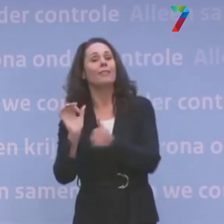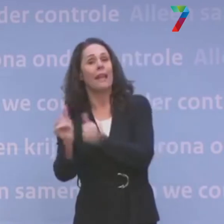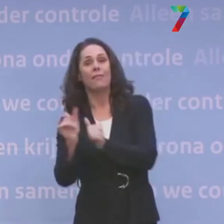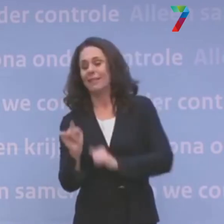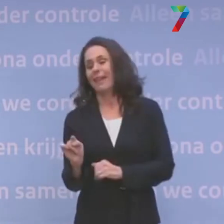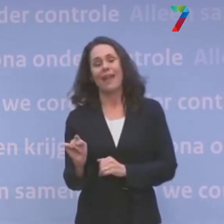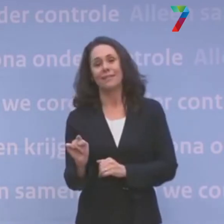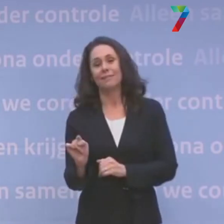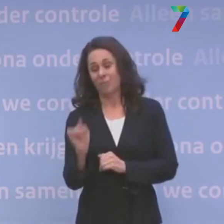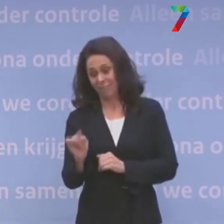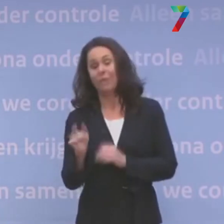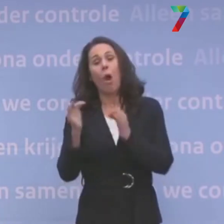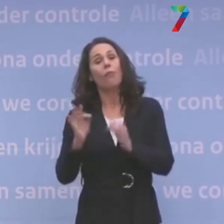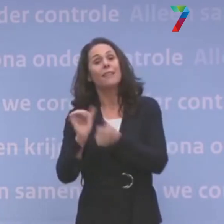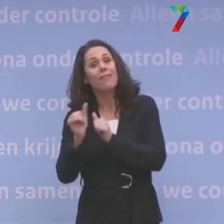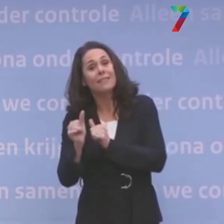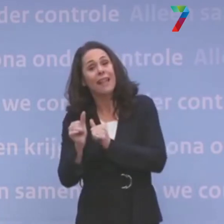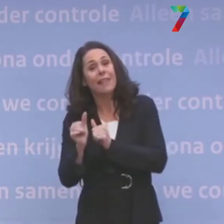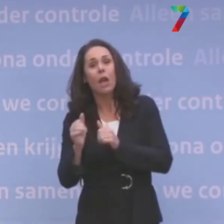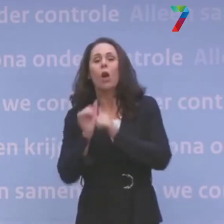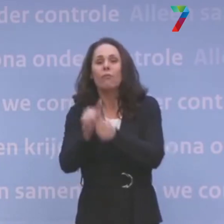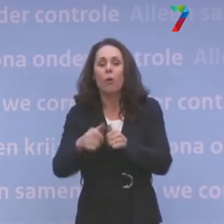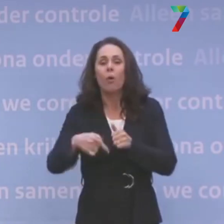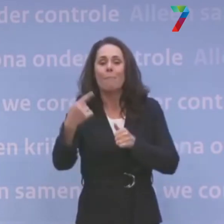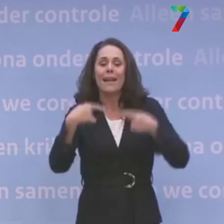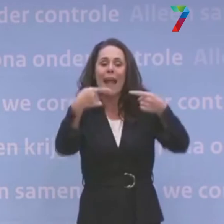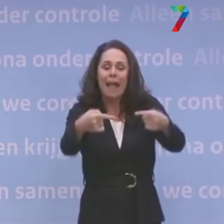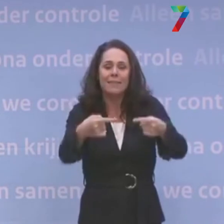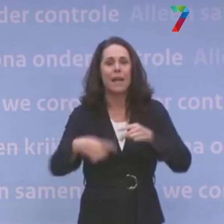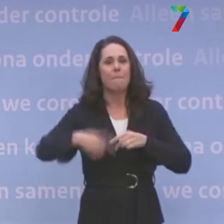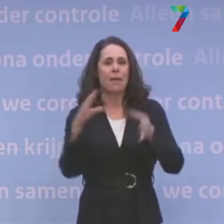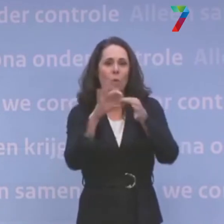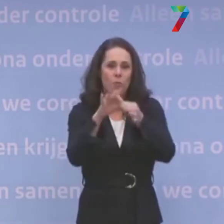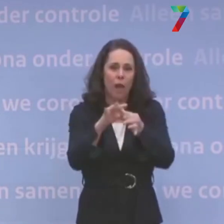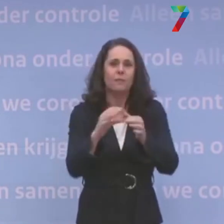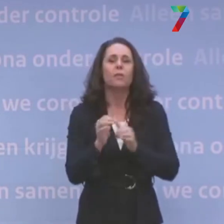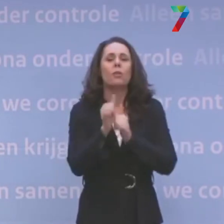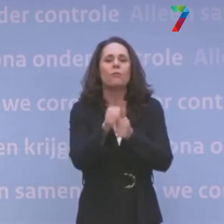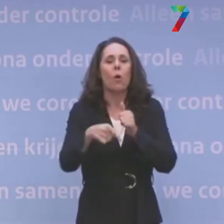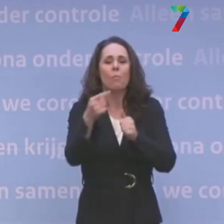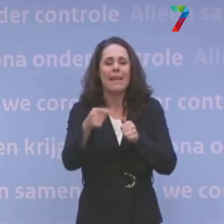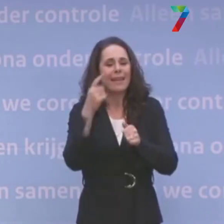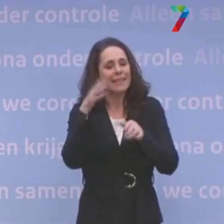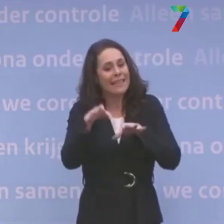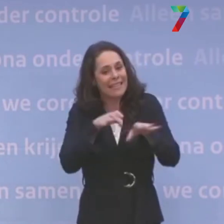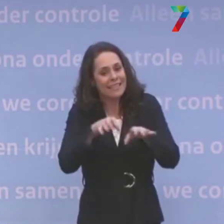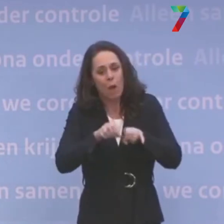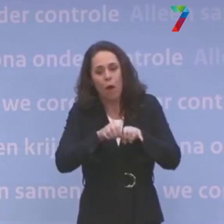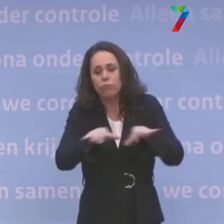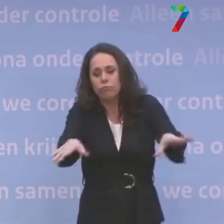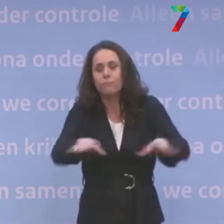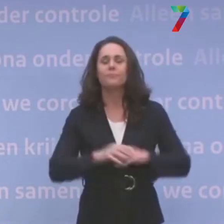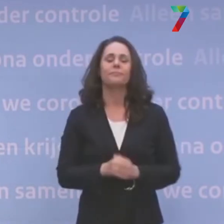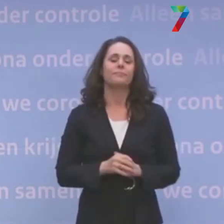leiden tot reizen en meer contacten en dus tot een hoger verspreidingsrisico. Voor jongeren in de